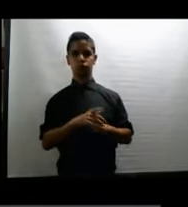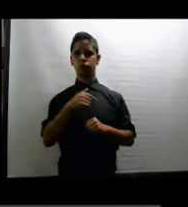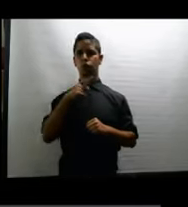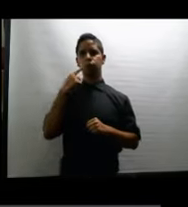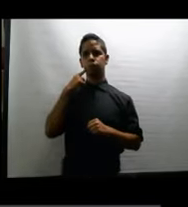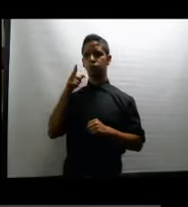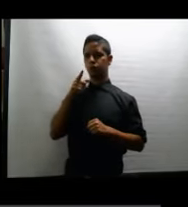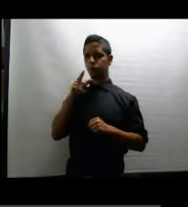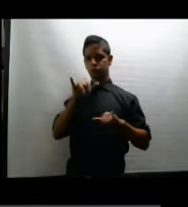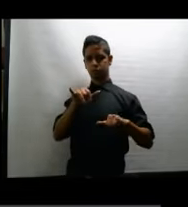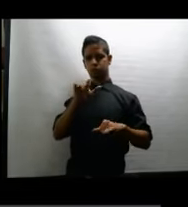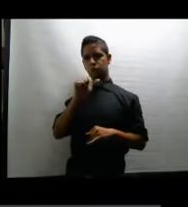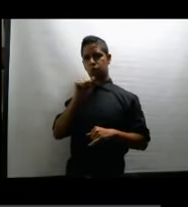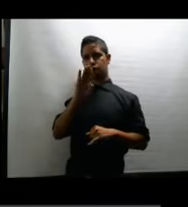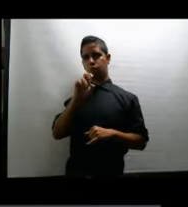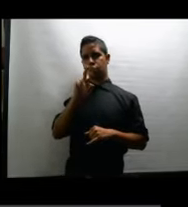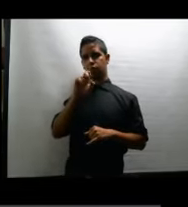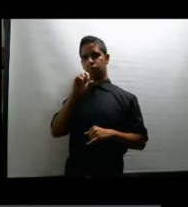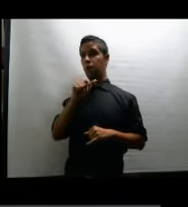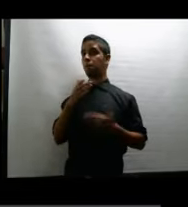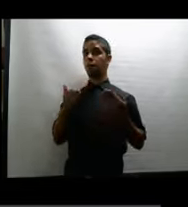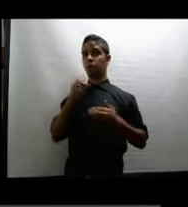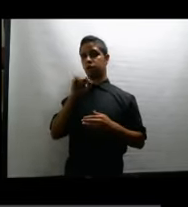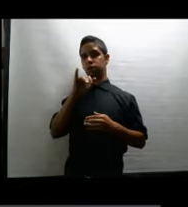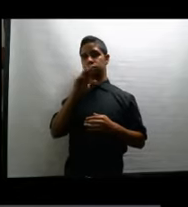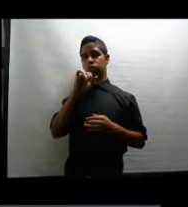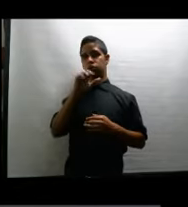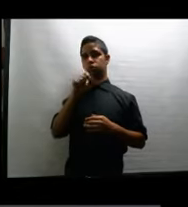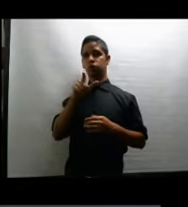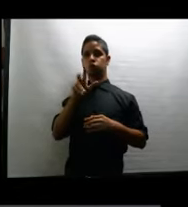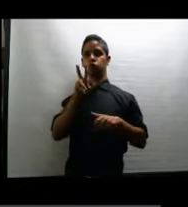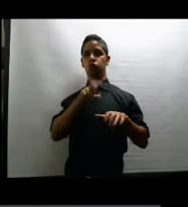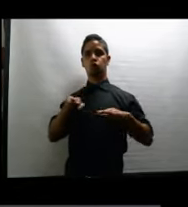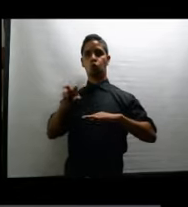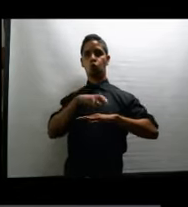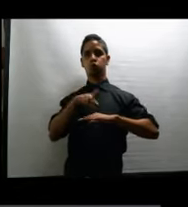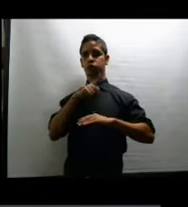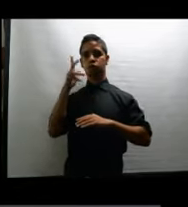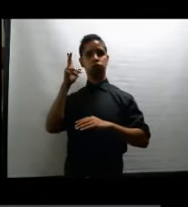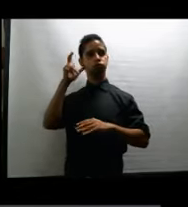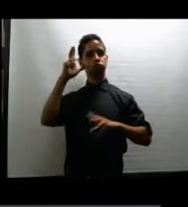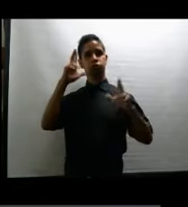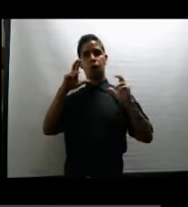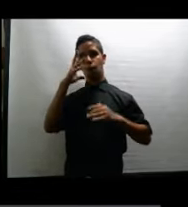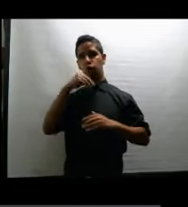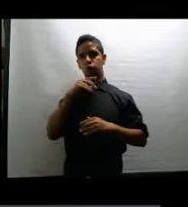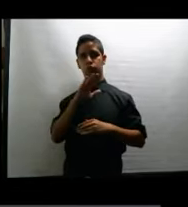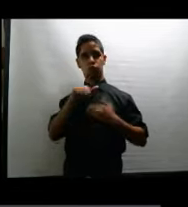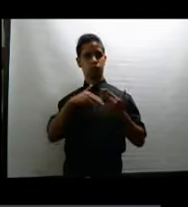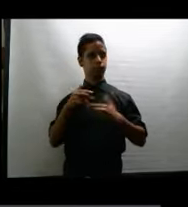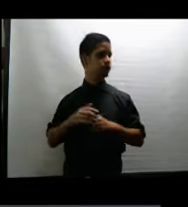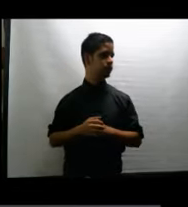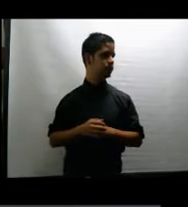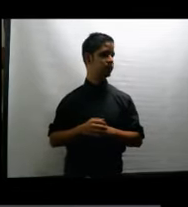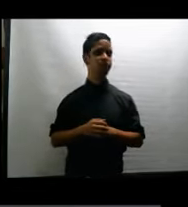en la bóveda. El Simbiosis Tour. Exacto. Eso está buenísimo. Oye, sí, qué bonito y todo. El tour de la anémona.